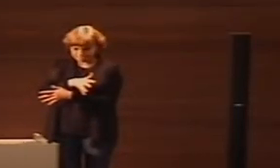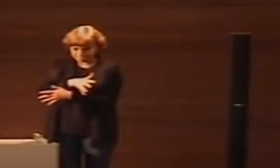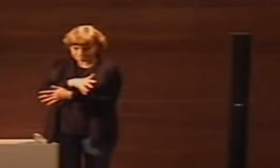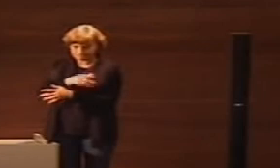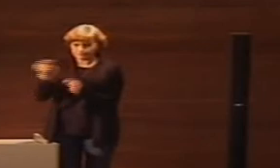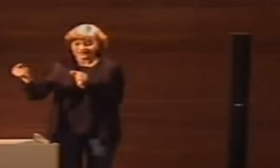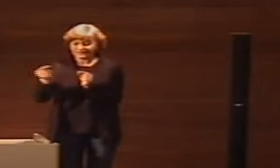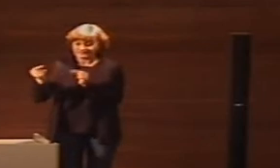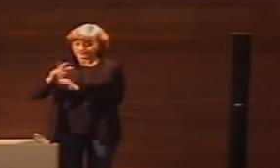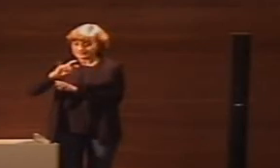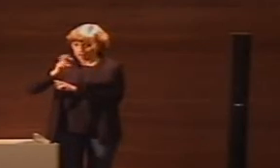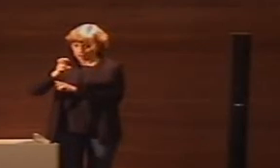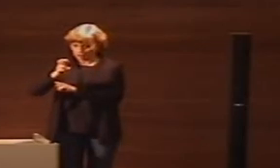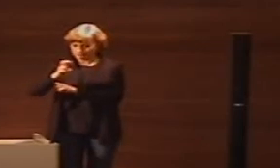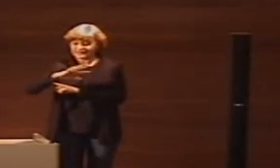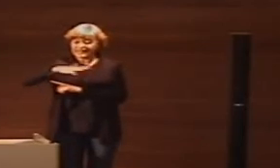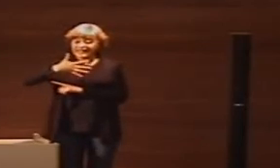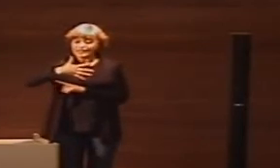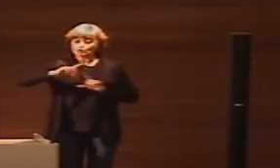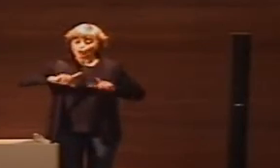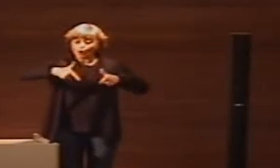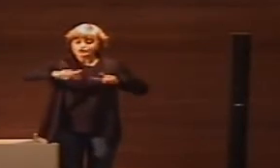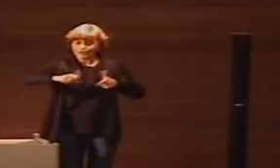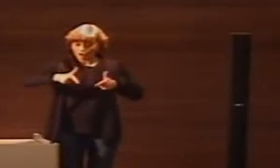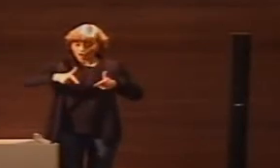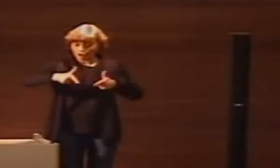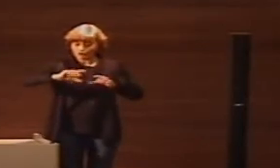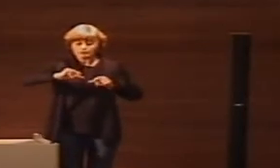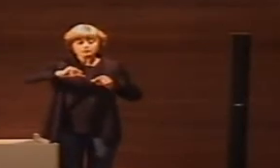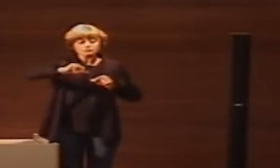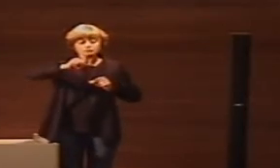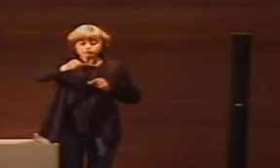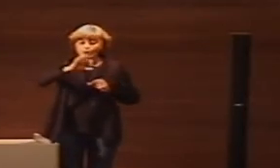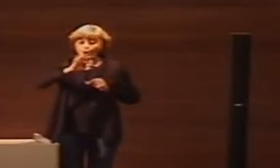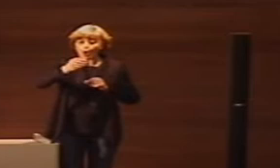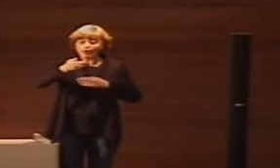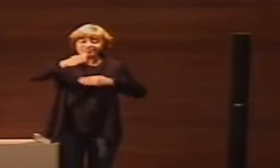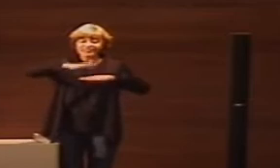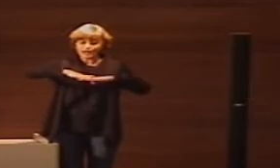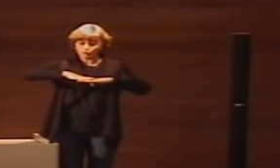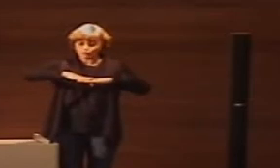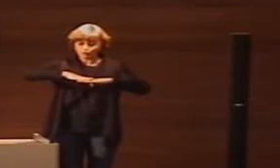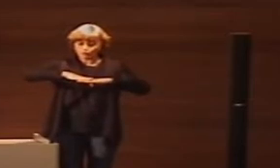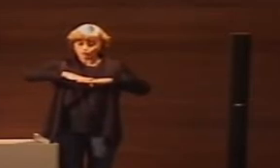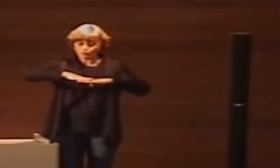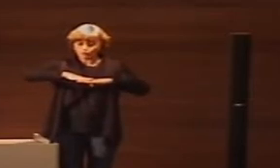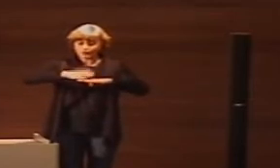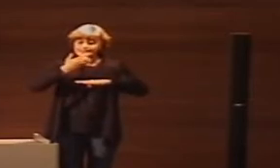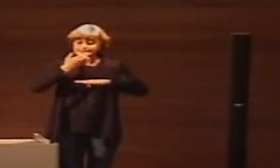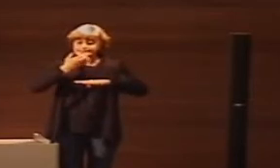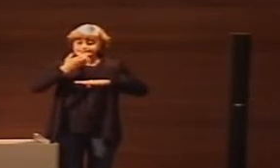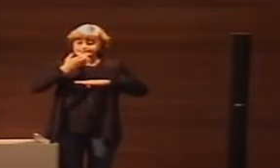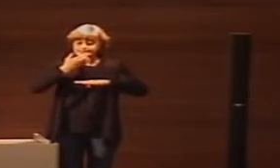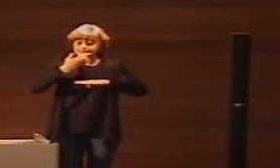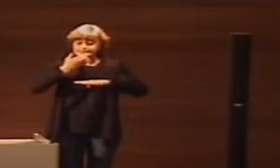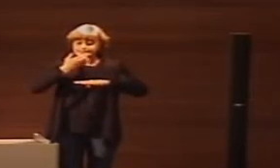Un debate importante, el quinto contenedor, ¿abierto o cerrado? Si es abierto, tenemos más problemas de